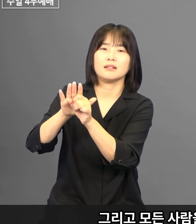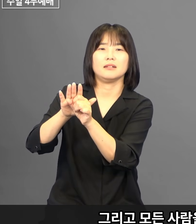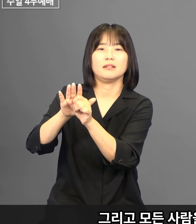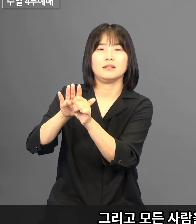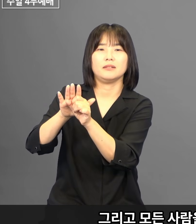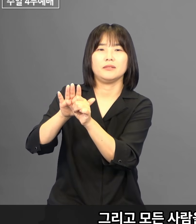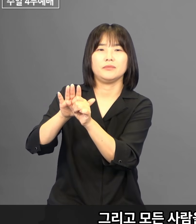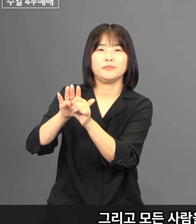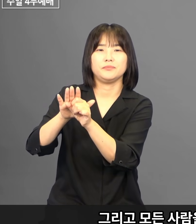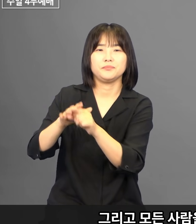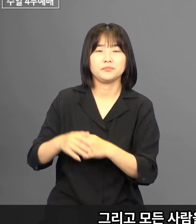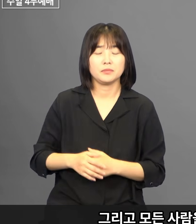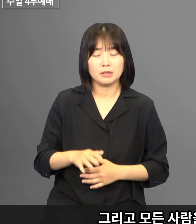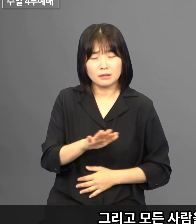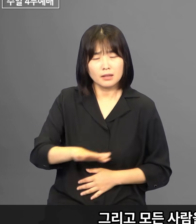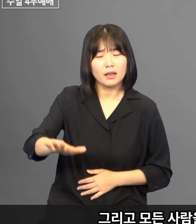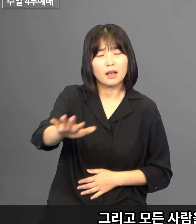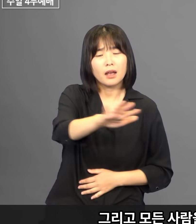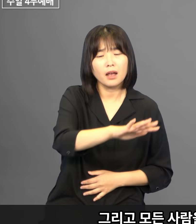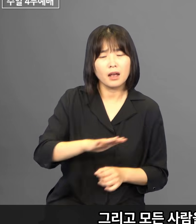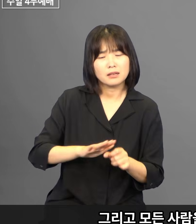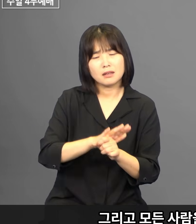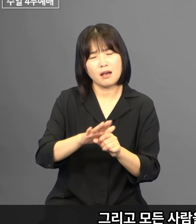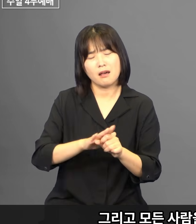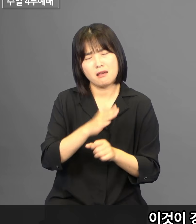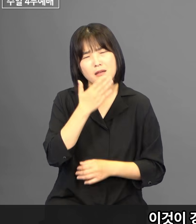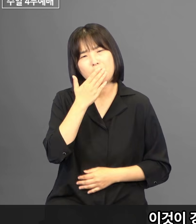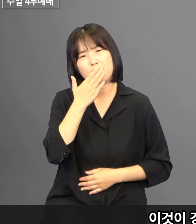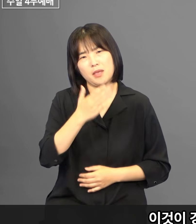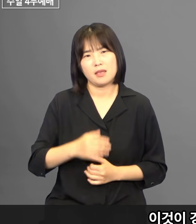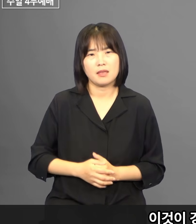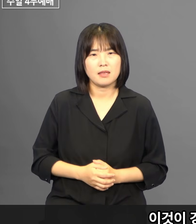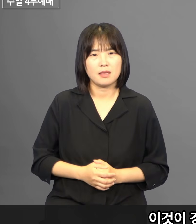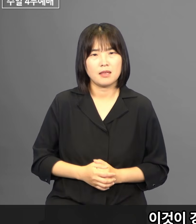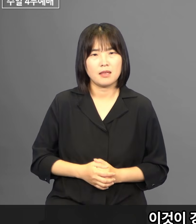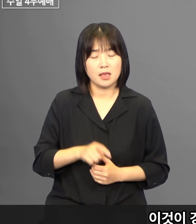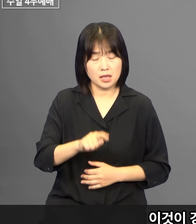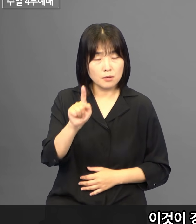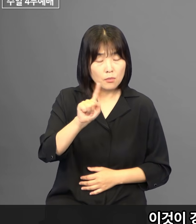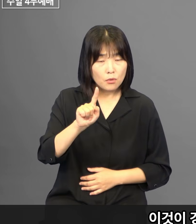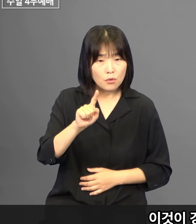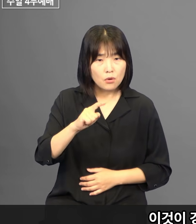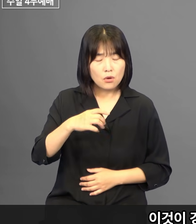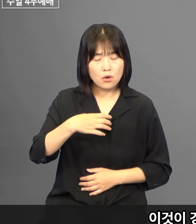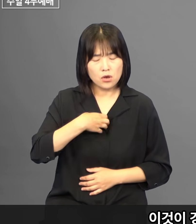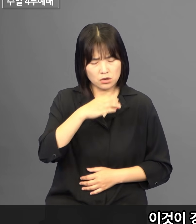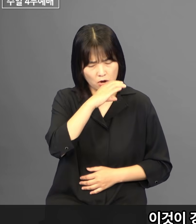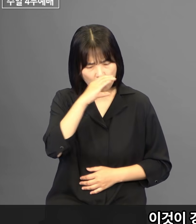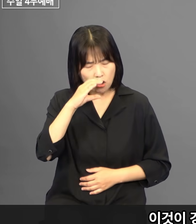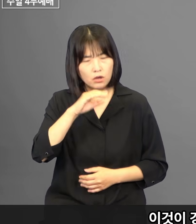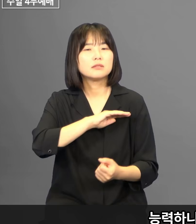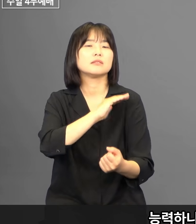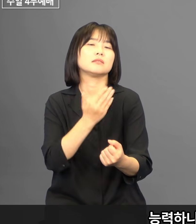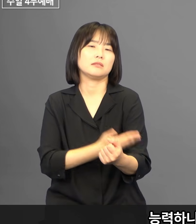그리고 모든 사람을 사랑할 힘을 얻게 됩니다. 이것이 경건의 능력이에요.